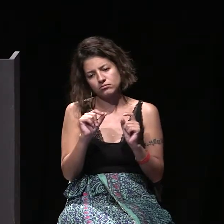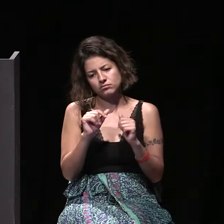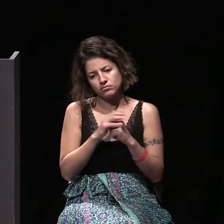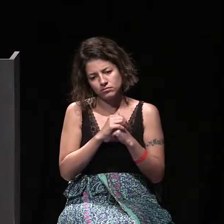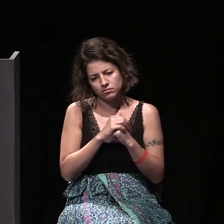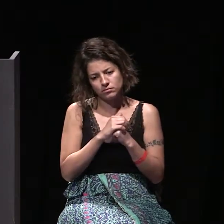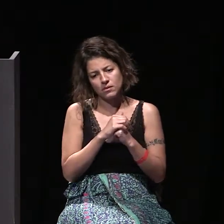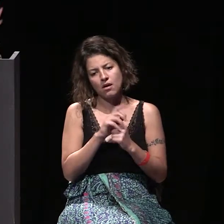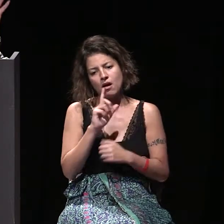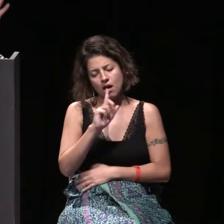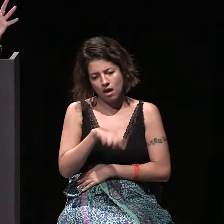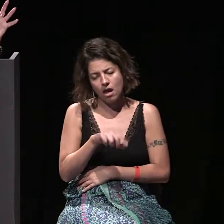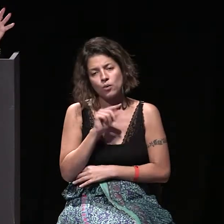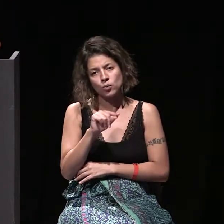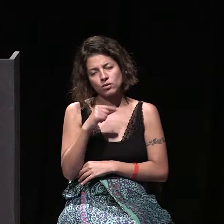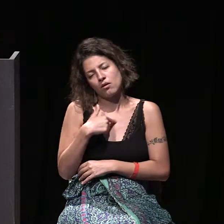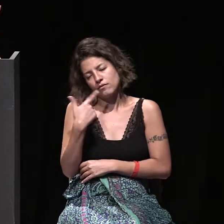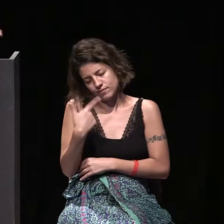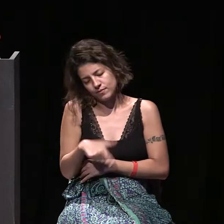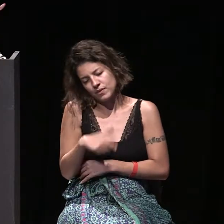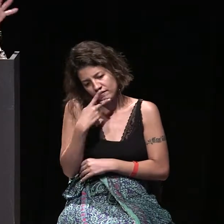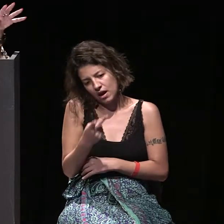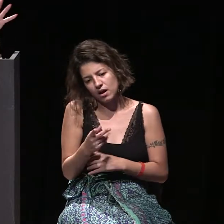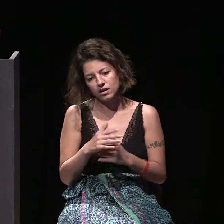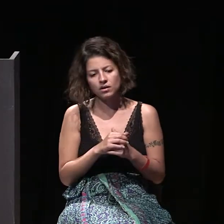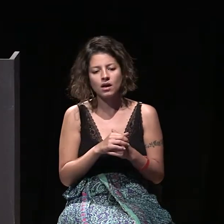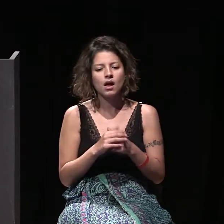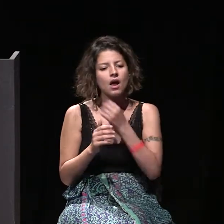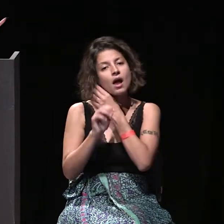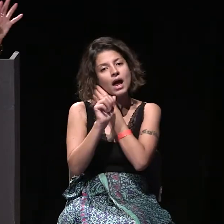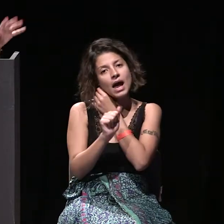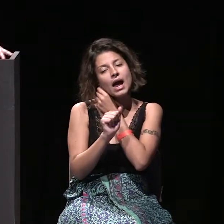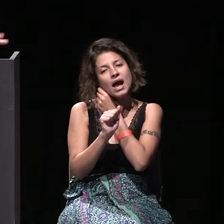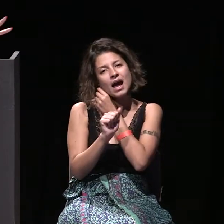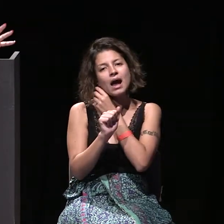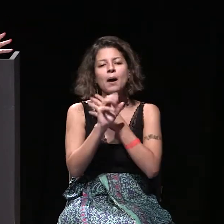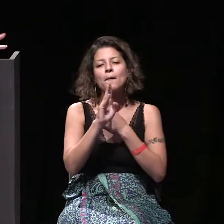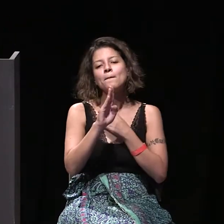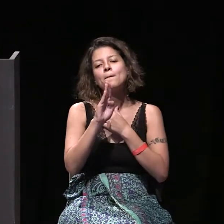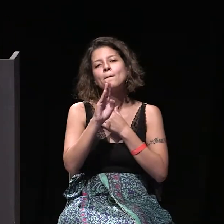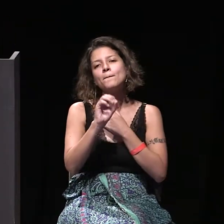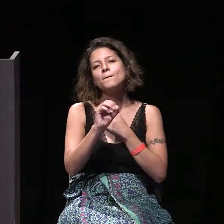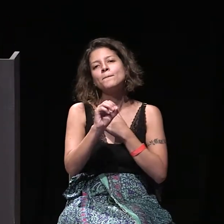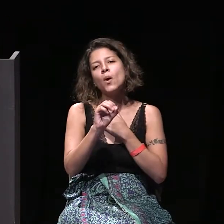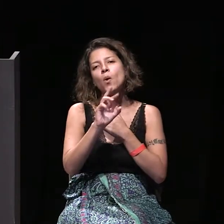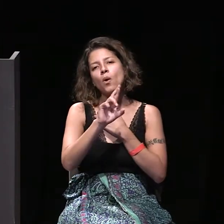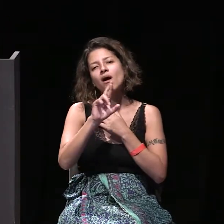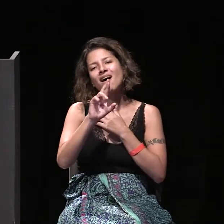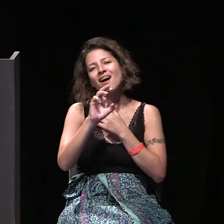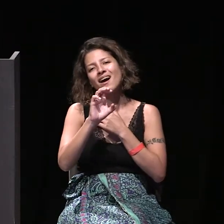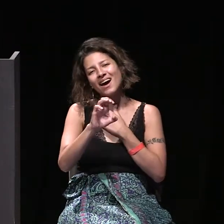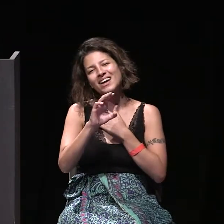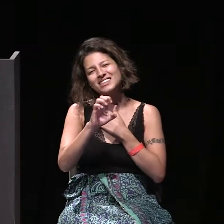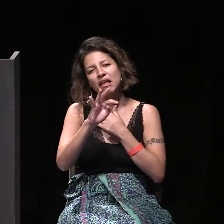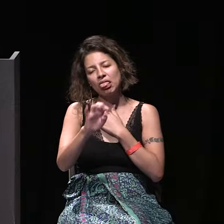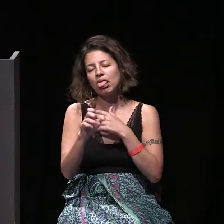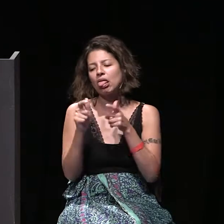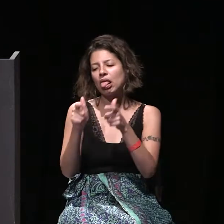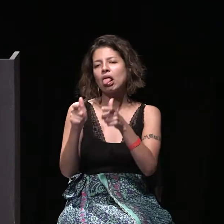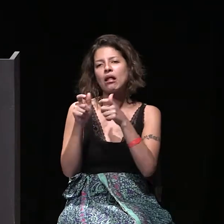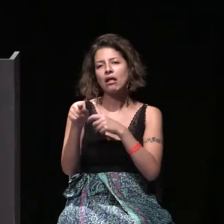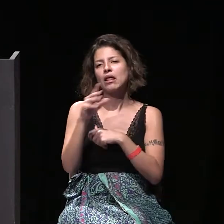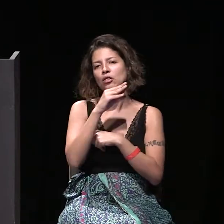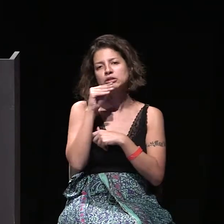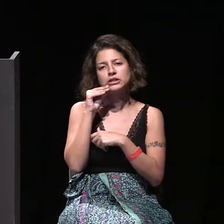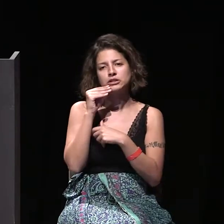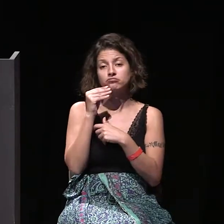é a mesma visão de que, eu repito, né, adolescente aborrecente, é chato, não sei o quê. E essa visão vai determinar a minha conduta